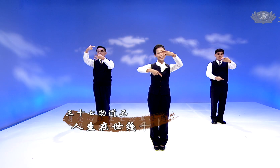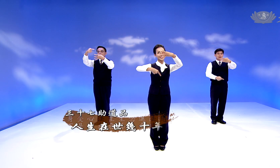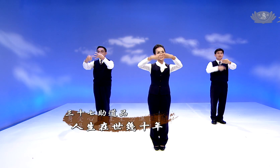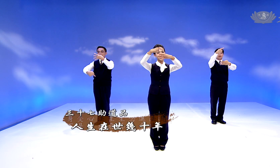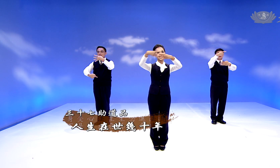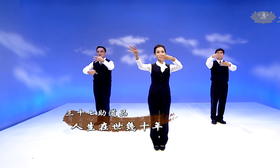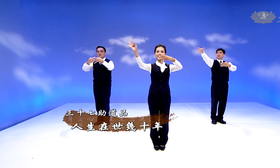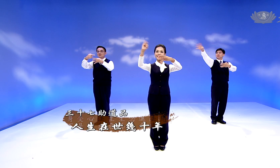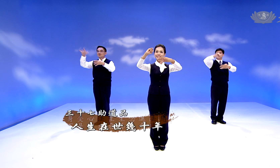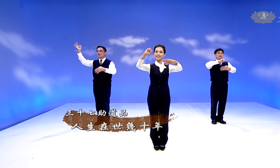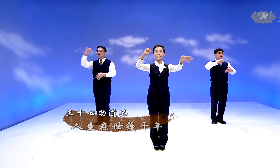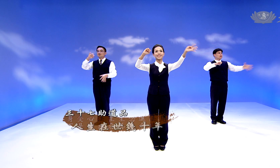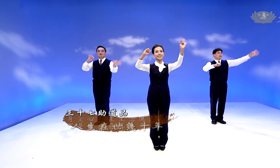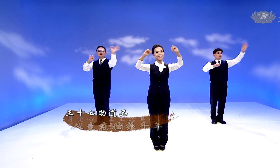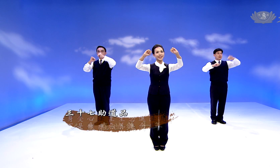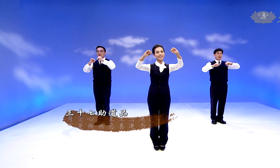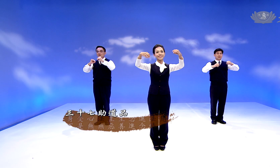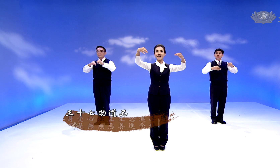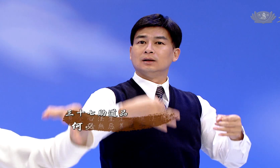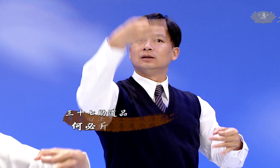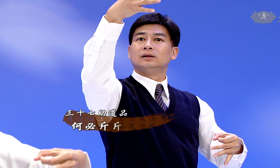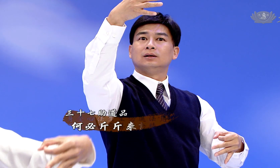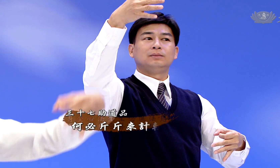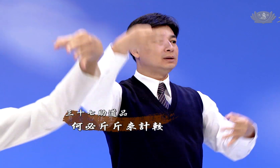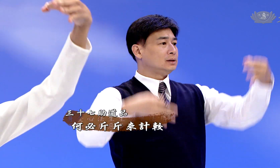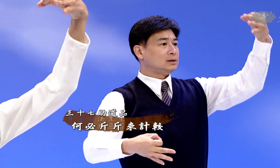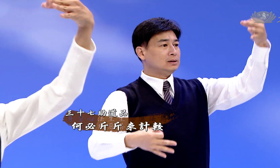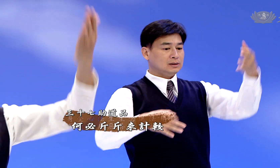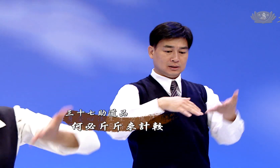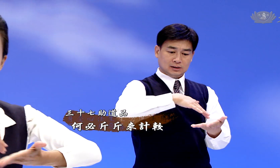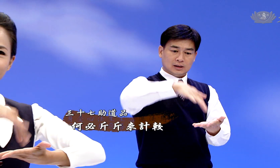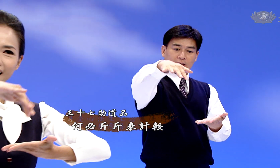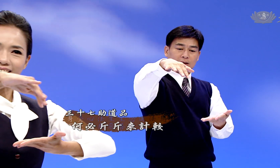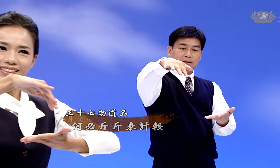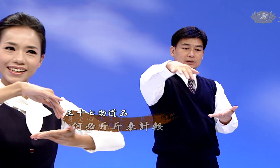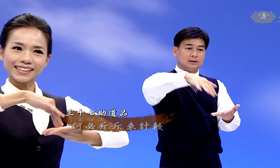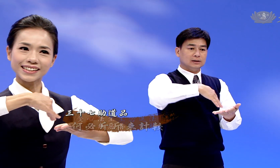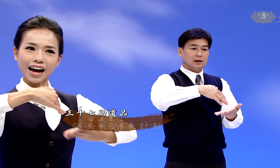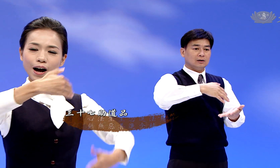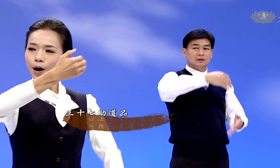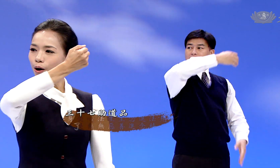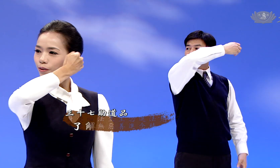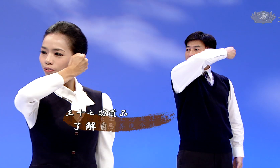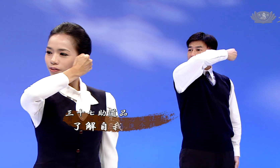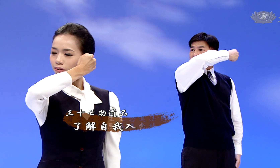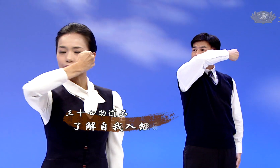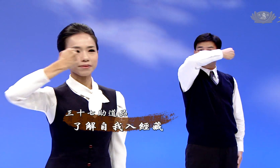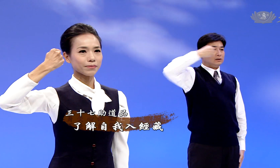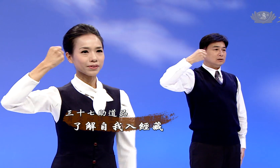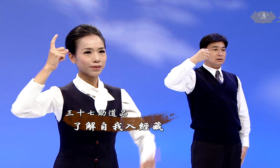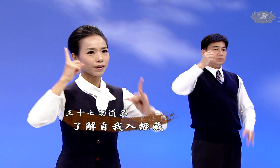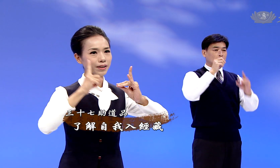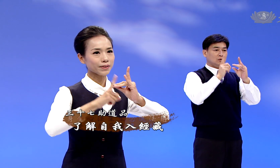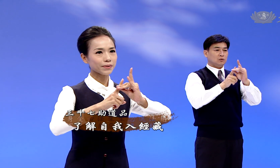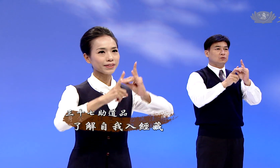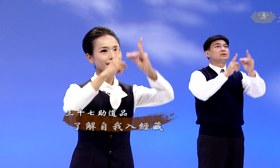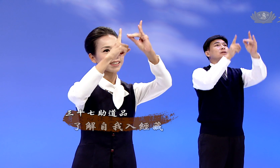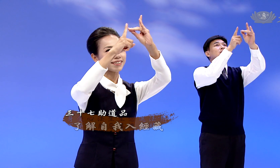生在世几十年，何必斤斤来计较？了解自我如金